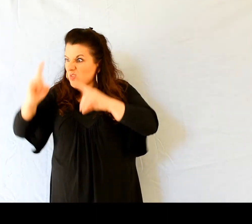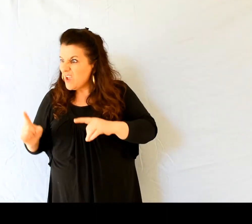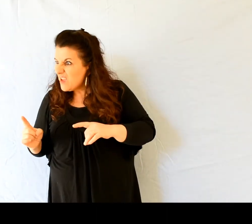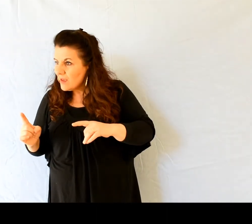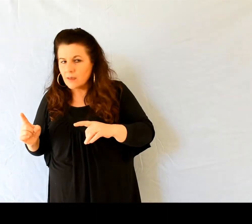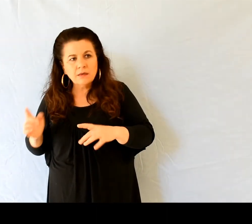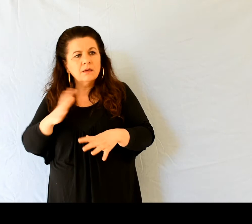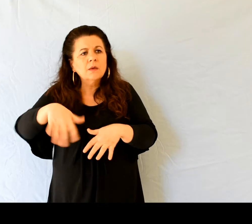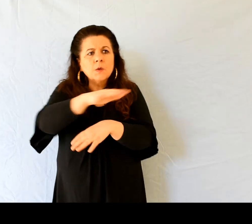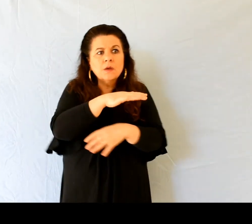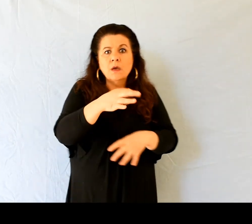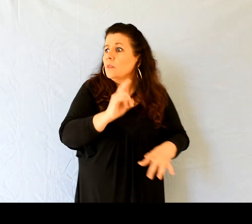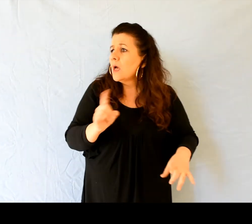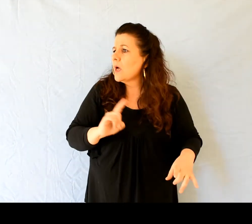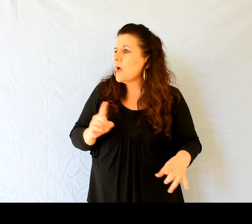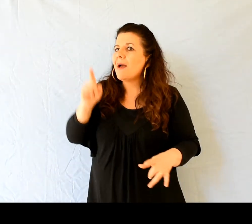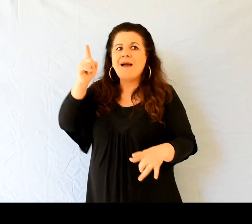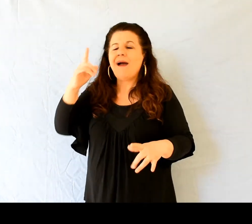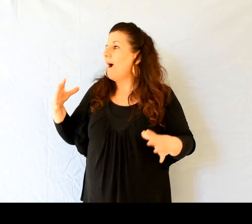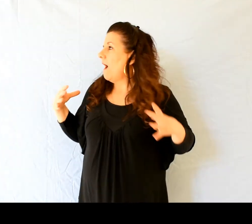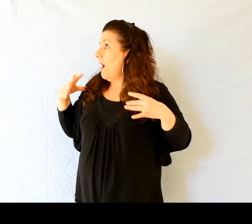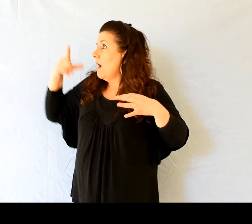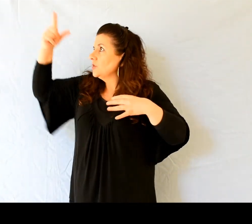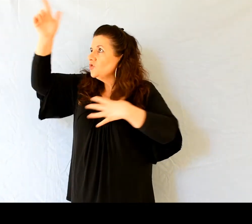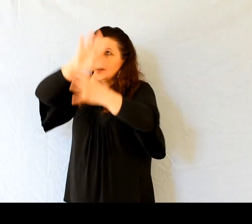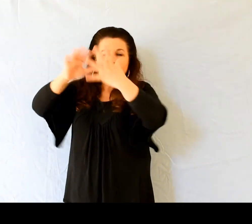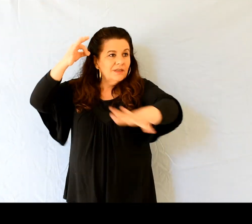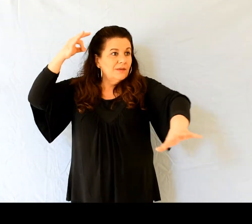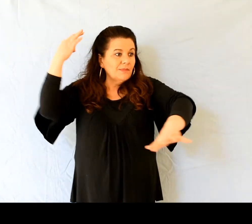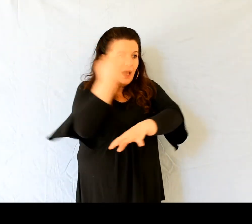disaient, « C'est un ange qui lui a parlé. »